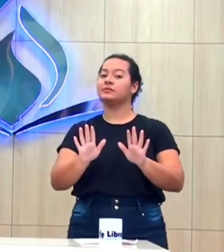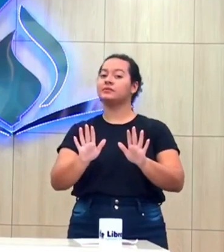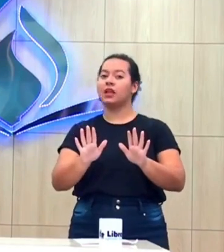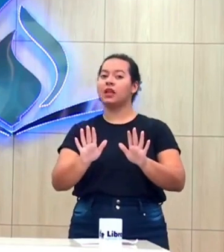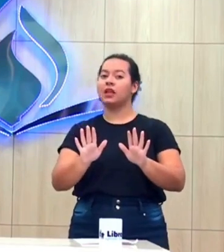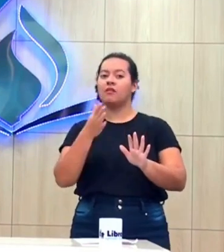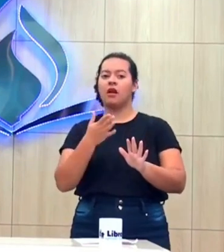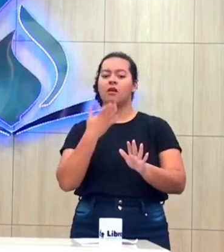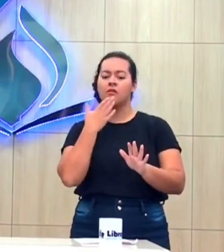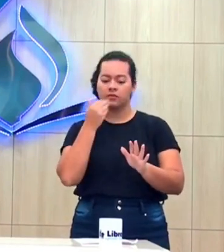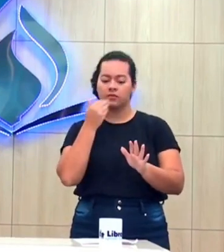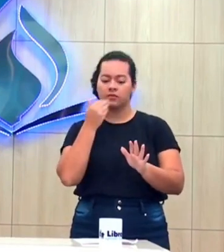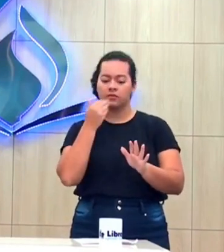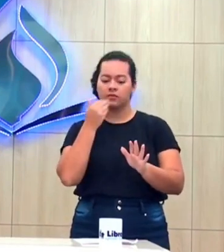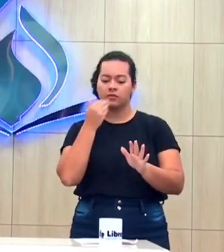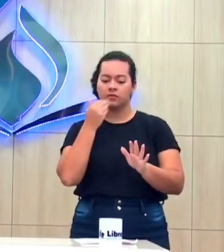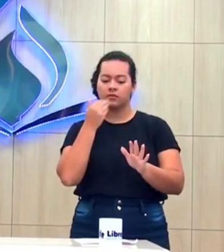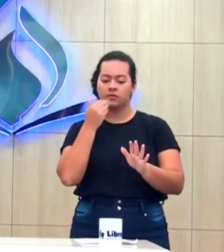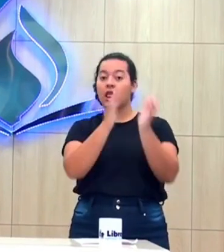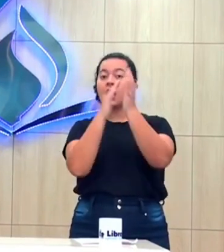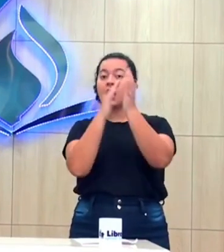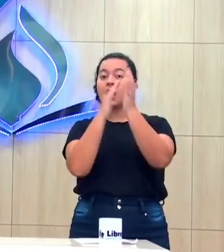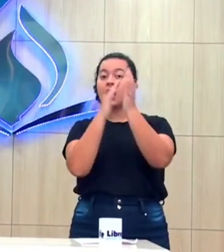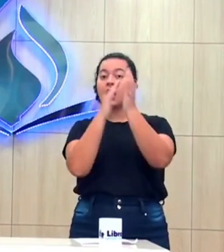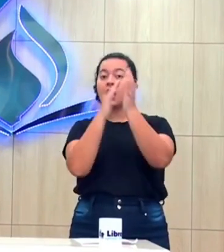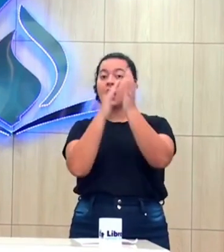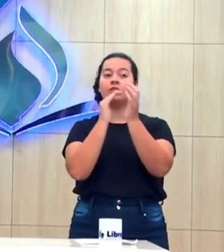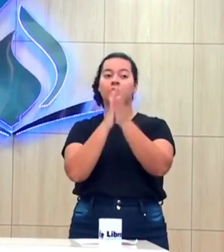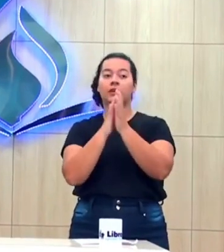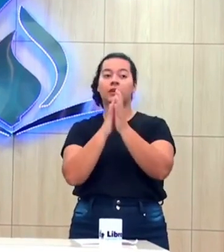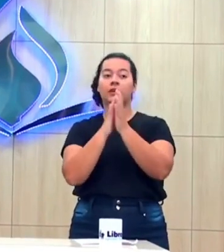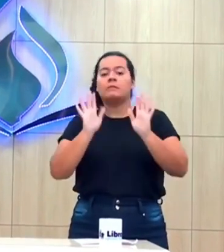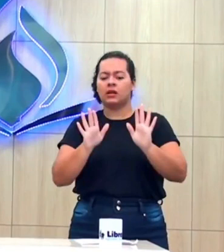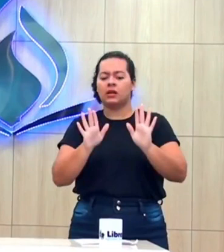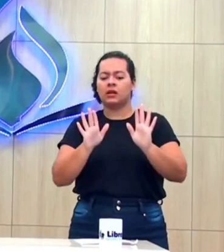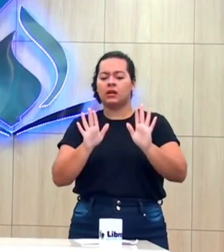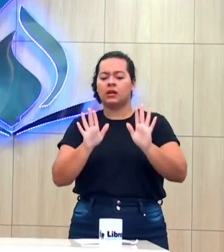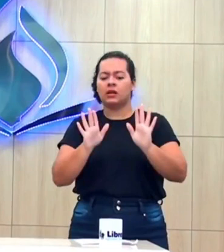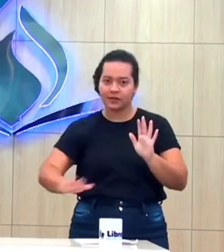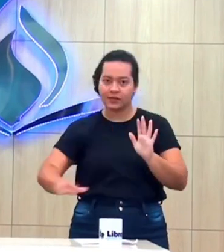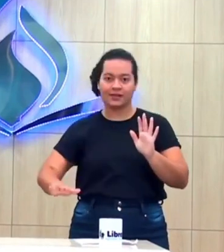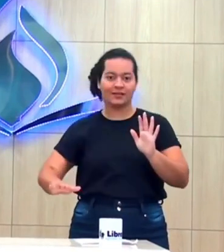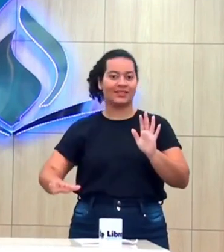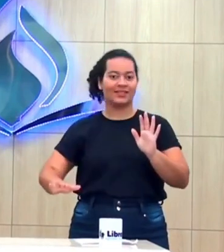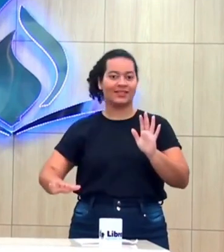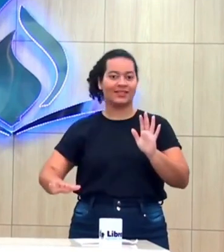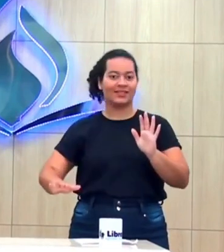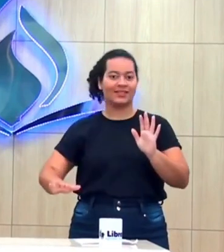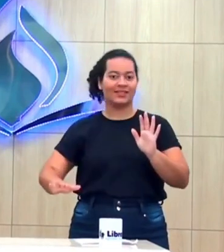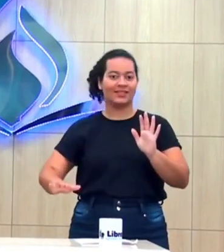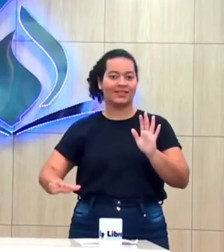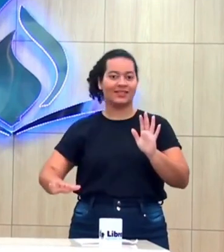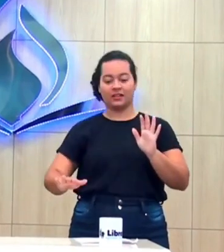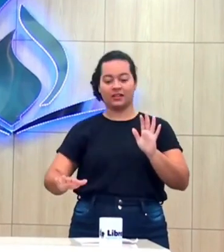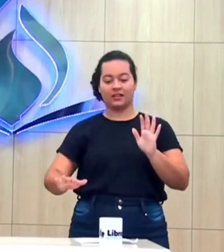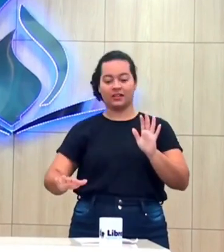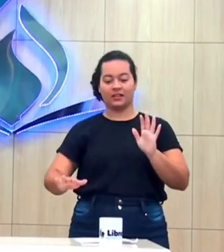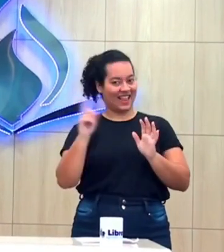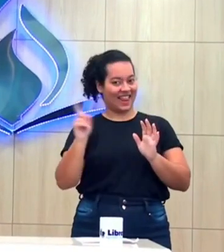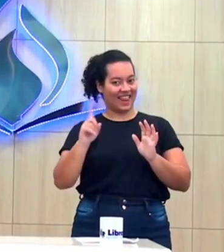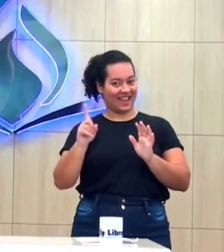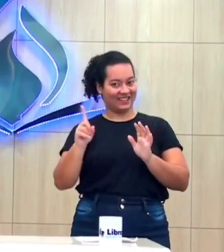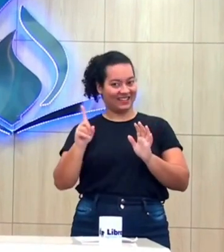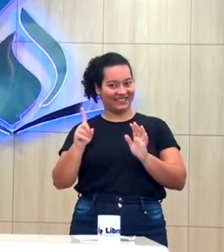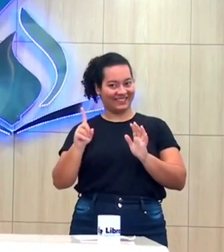vários pedidos a respeito de louvores, mas de criança. Então nós vamos chamar, não é uma